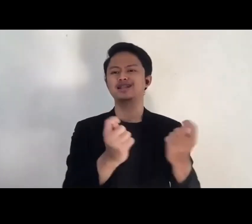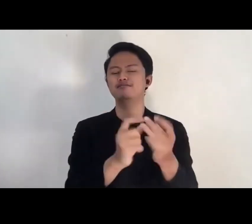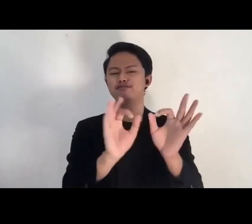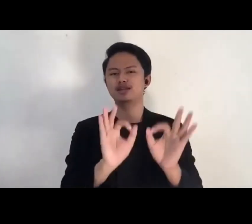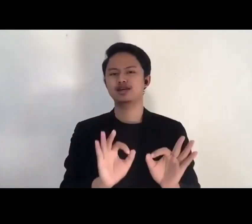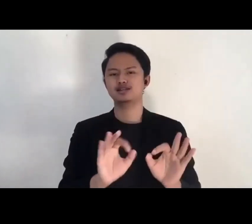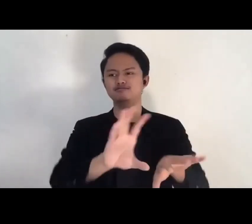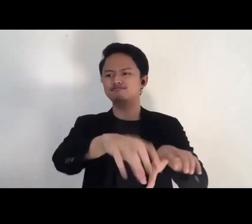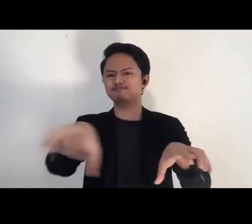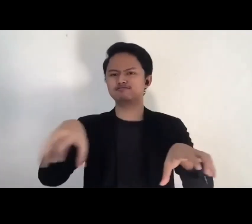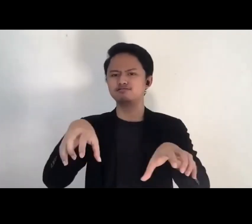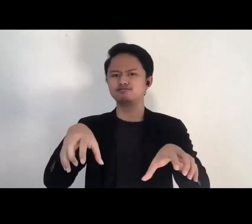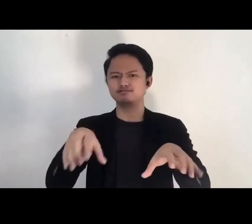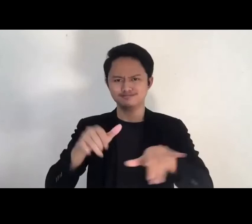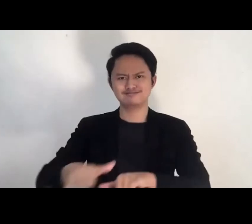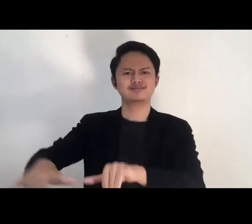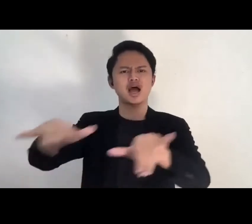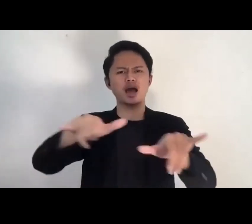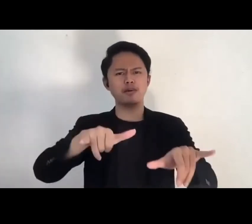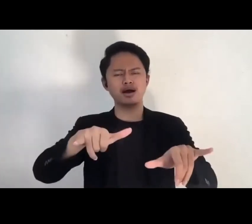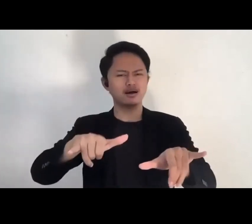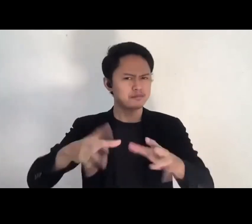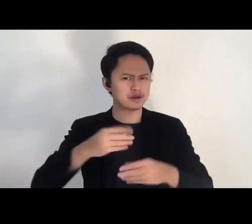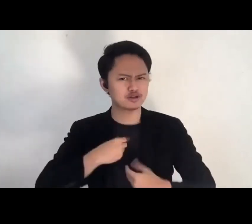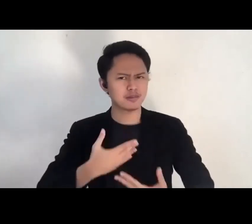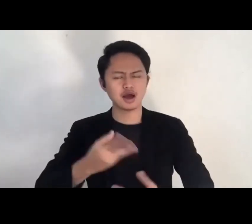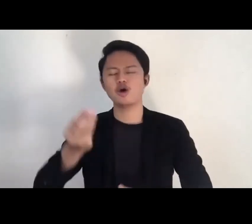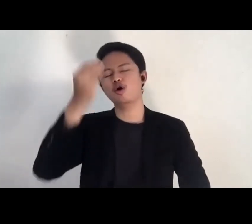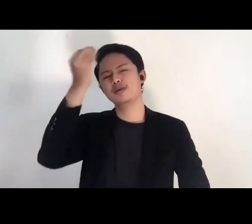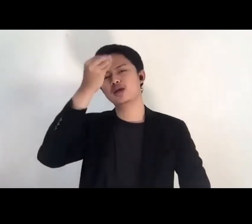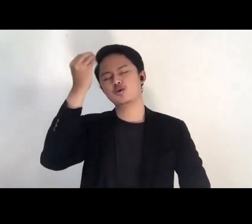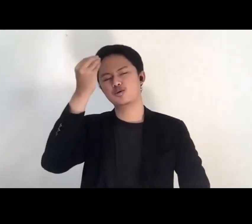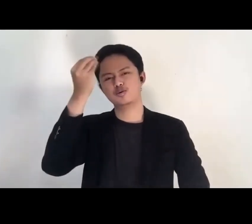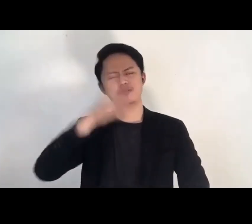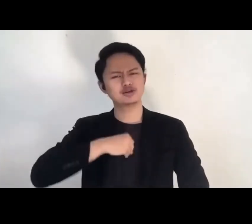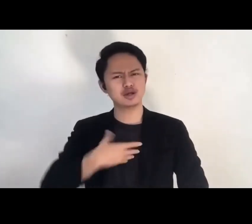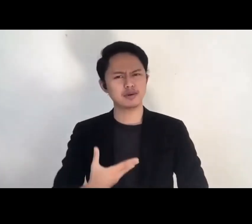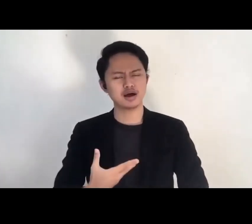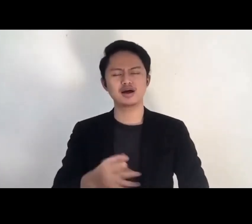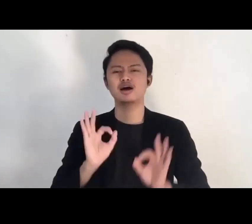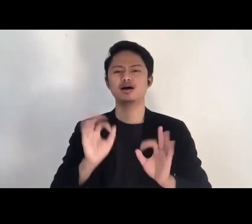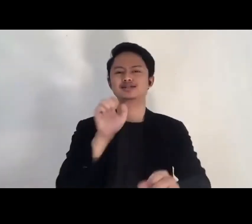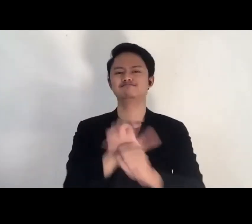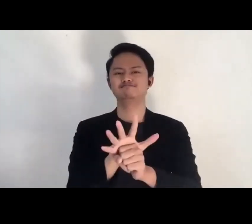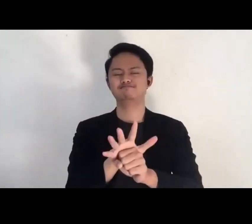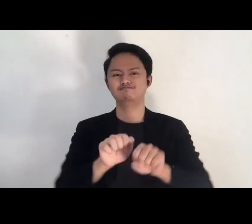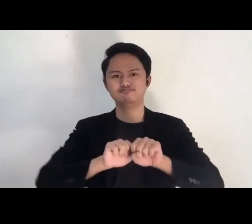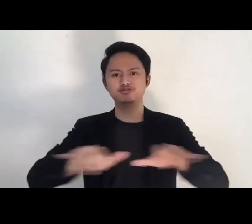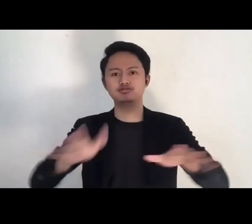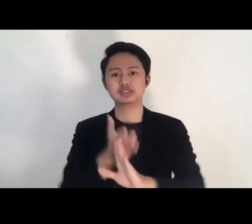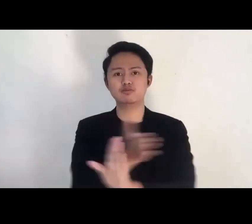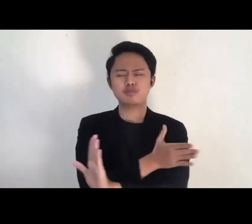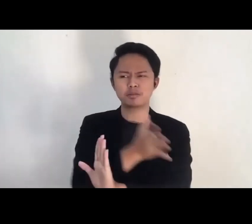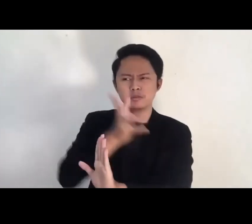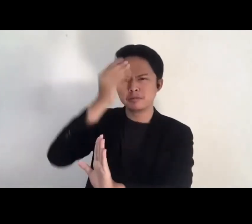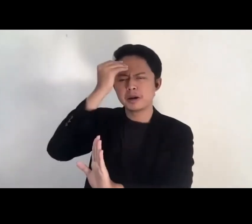dalam kebingungan. Apa yang saya maksudkan dengan kebingungan? Karena pandemi ini tidak pernah dibayangkan.